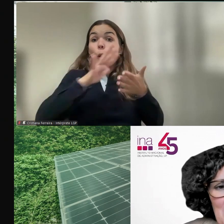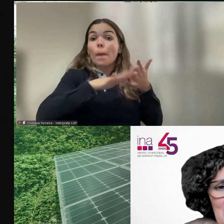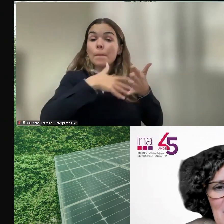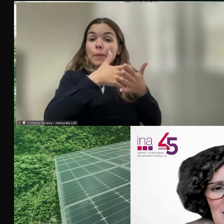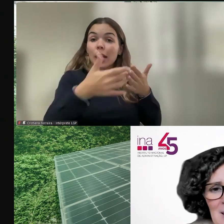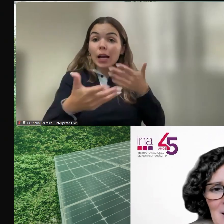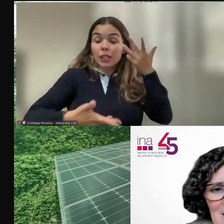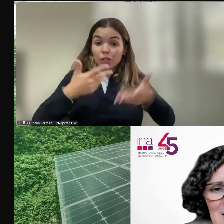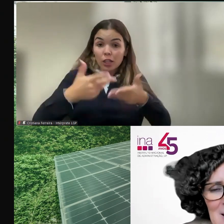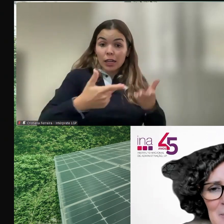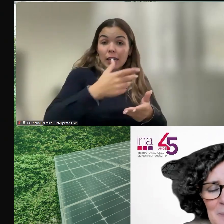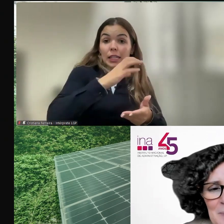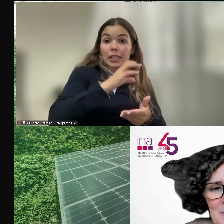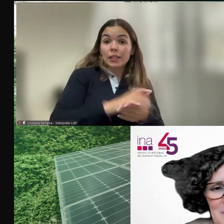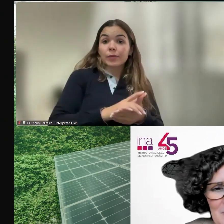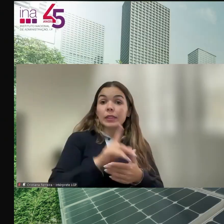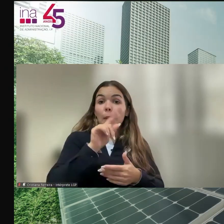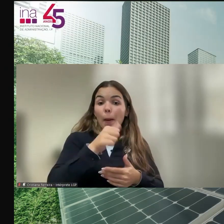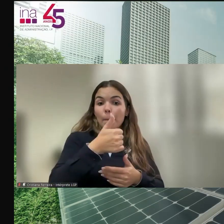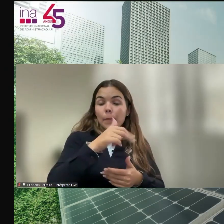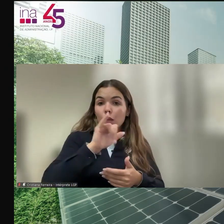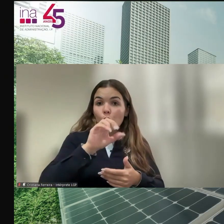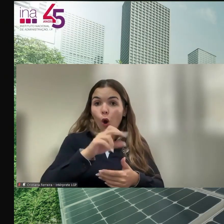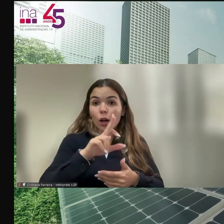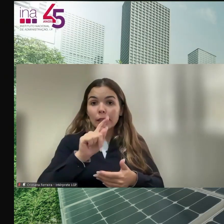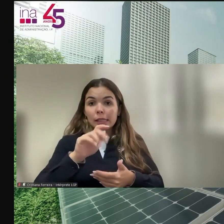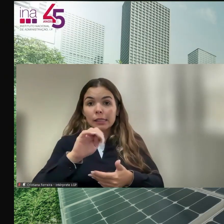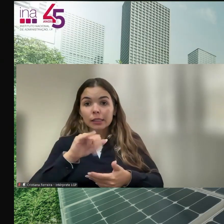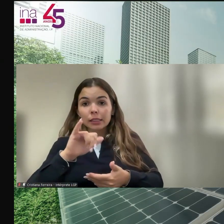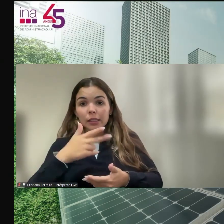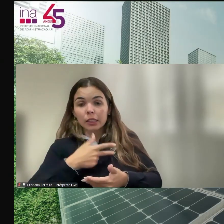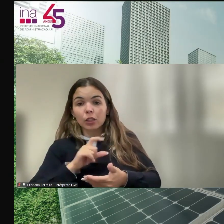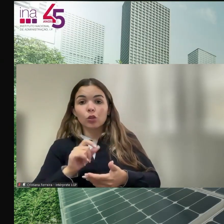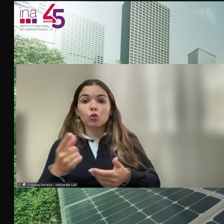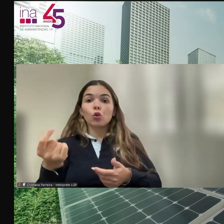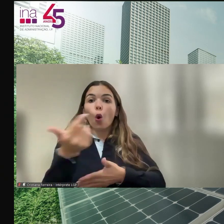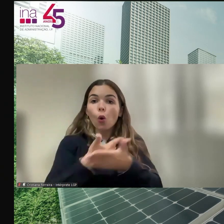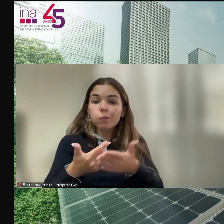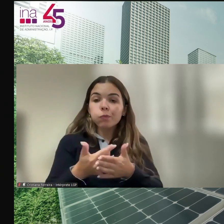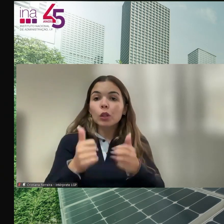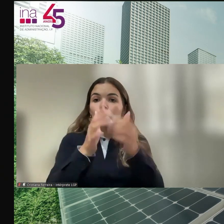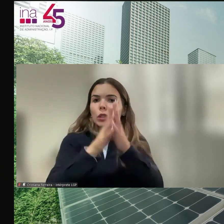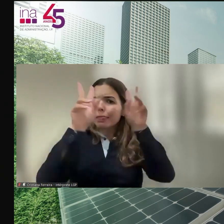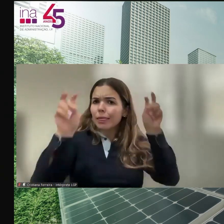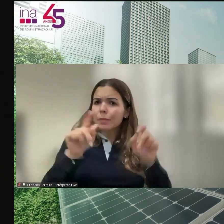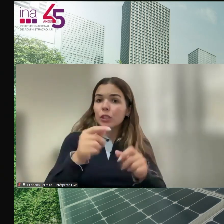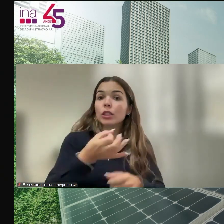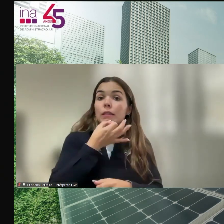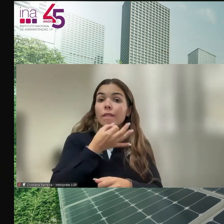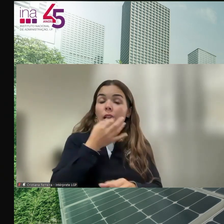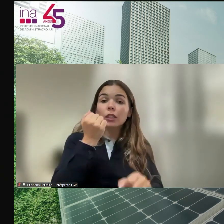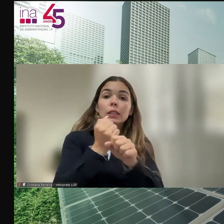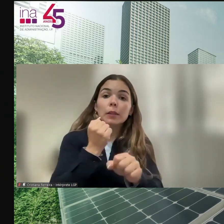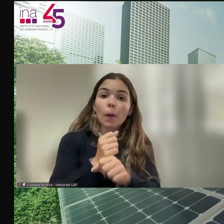RCDs, biorresíduos, compras públicas circulares, todos estes temas têm sido abordados. Aliás, se quiserem consultar